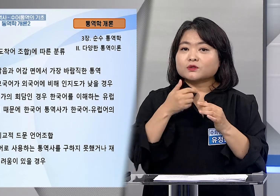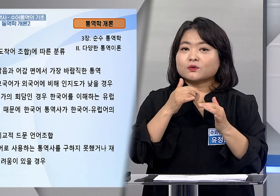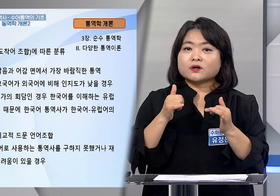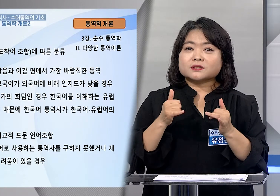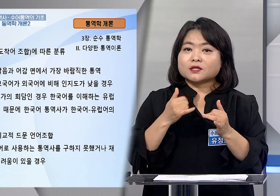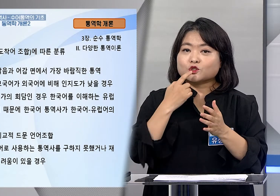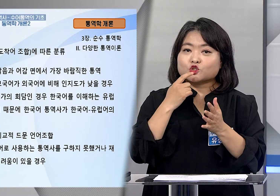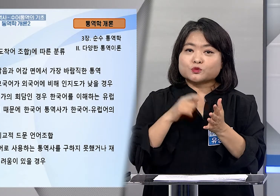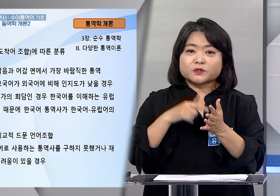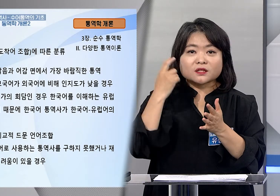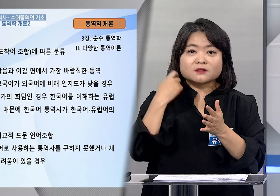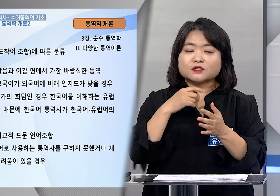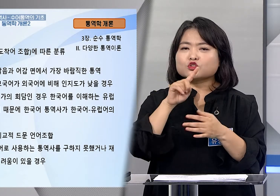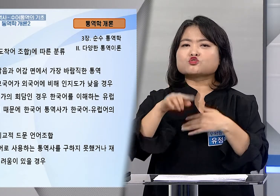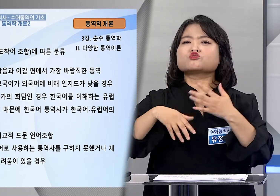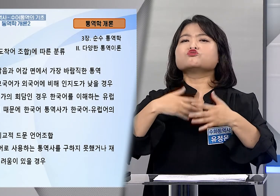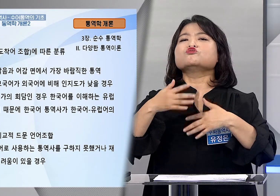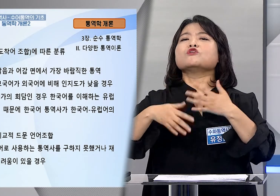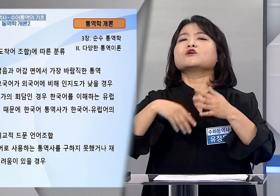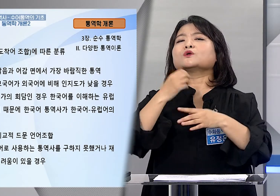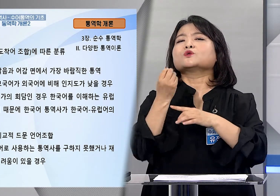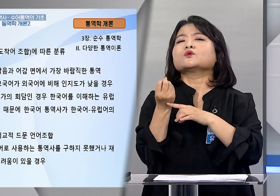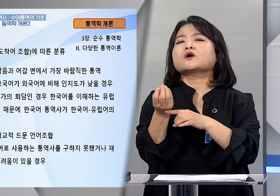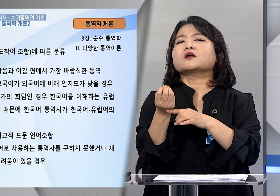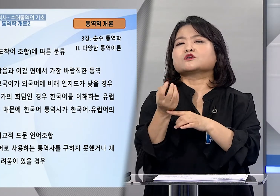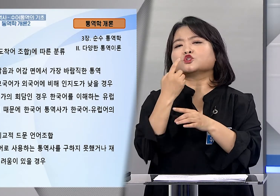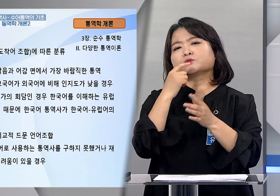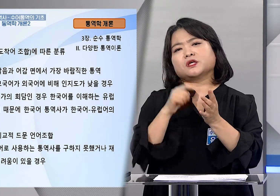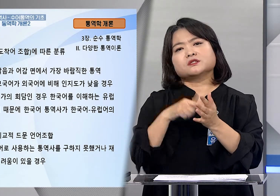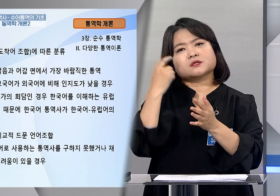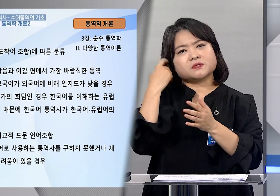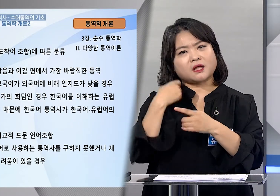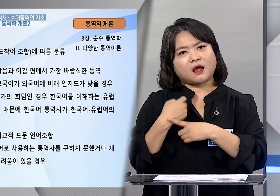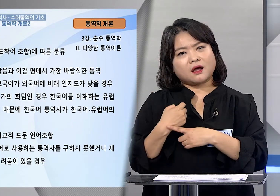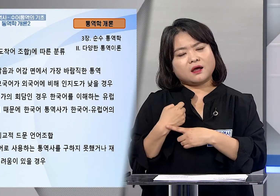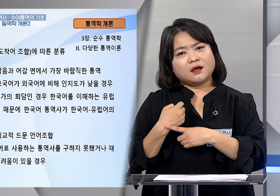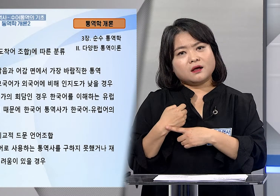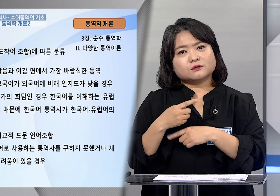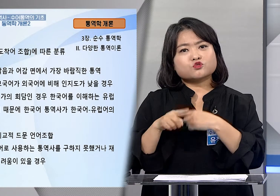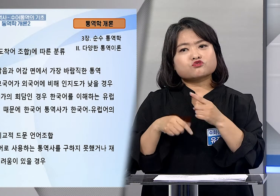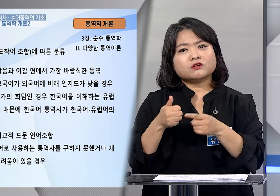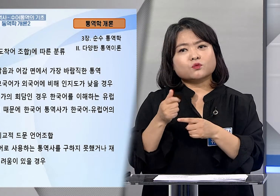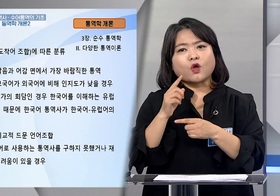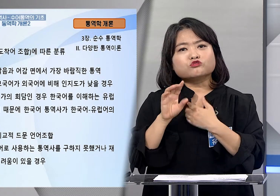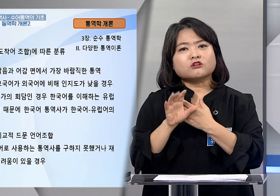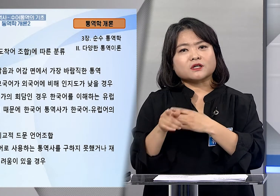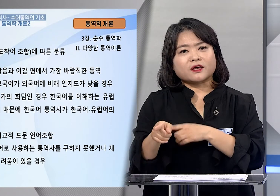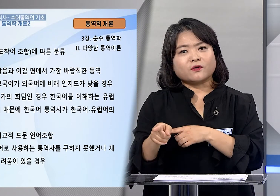통역사들이 쉽게 느끼는 건 수어로 통역하는 걸 쉽게 느낍니다. 그럼 수어는 외국어잖아요.